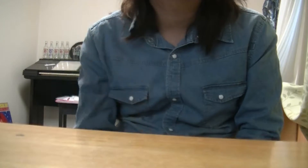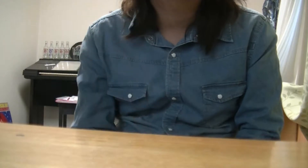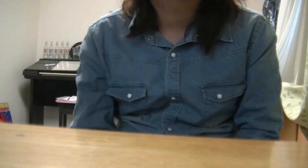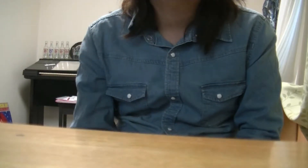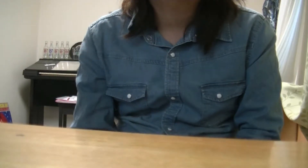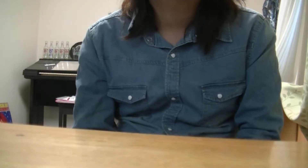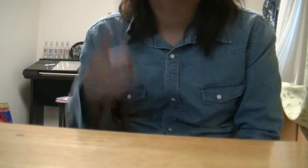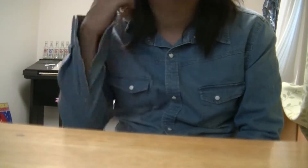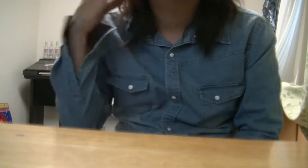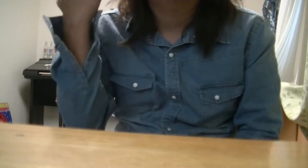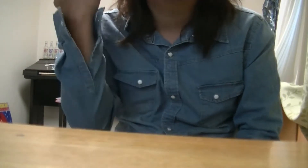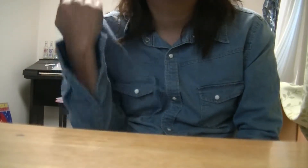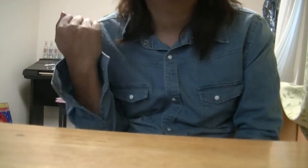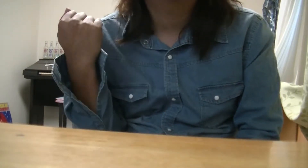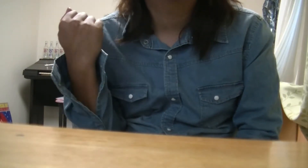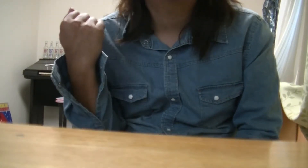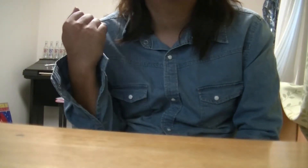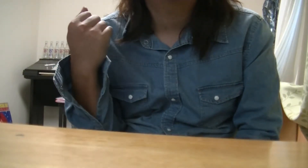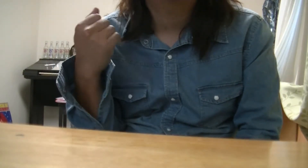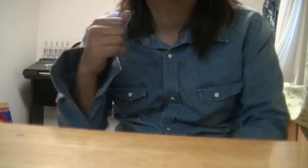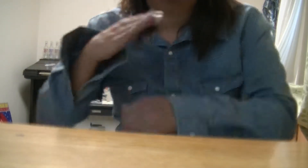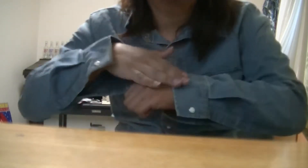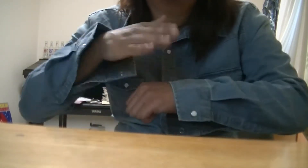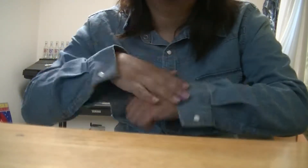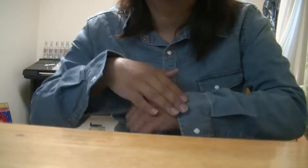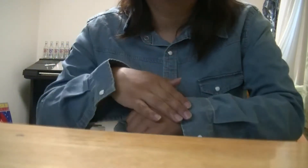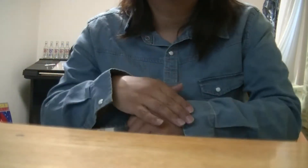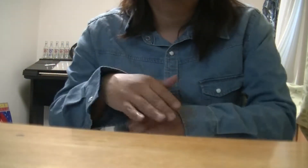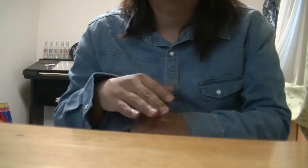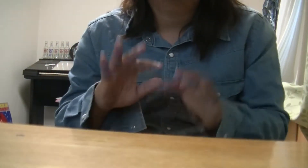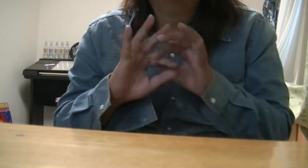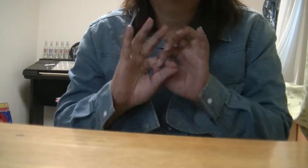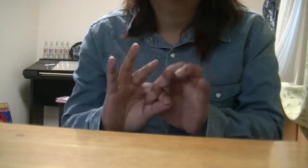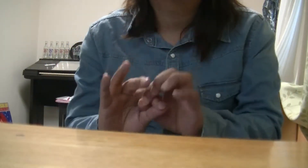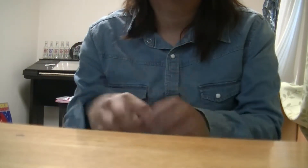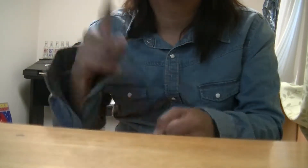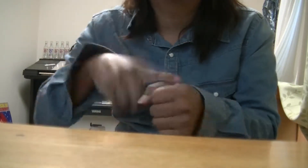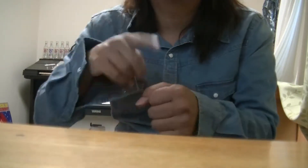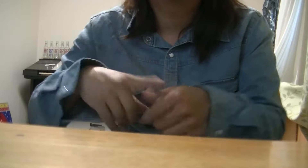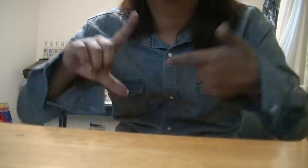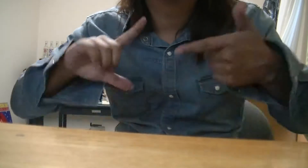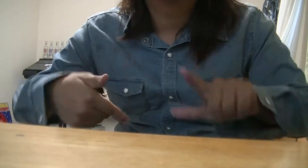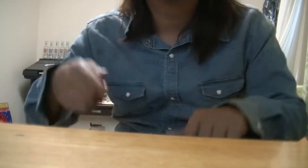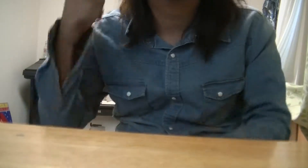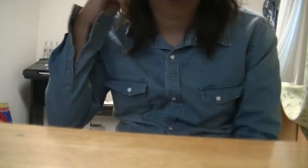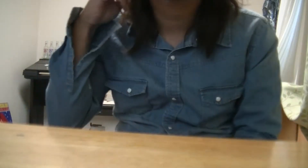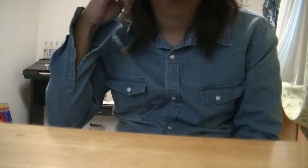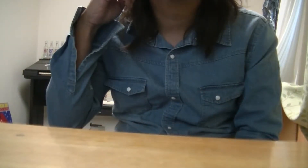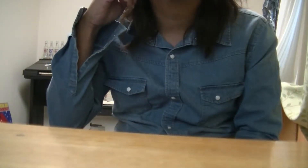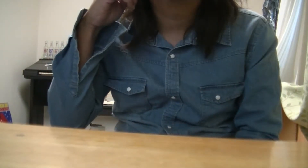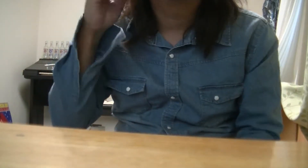知ることは手段であって目的にはならないと思うんですよ。もちろんこう人間